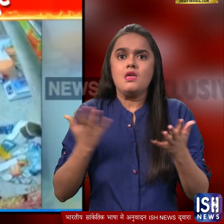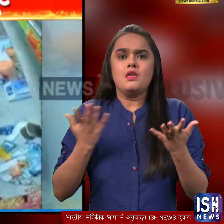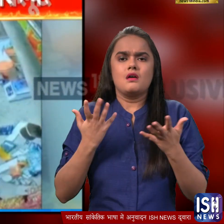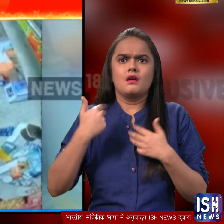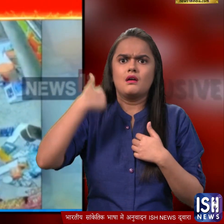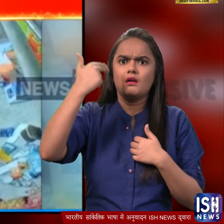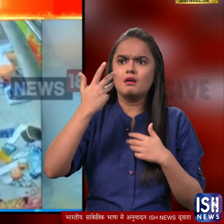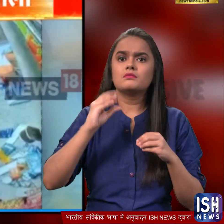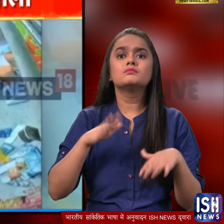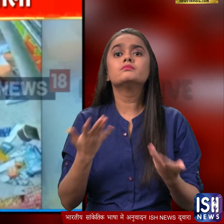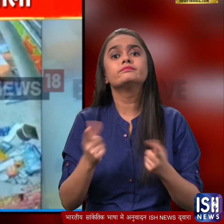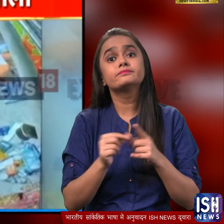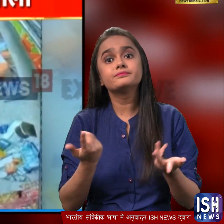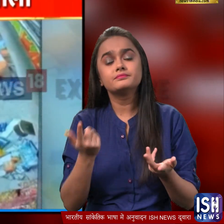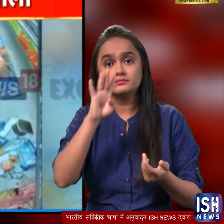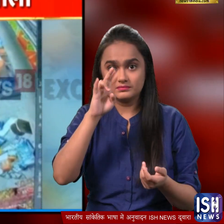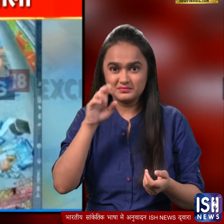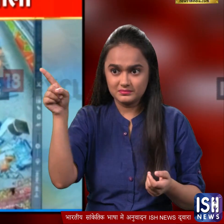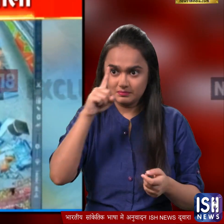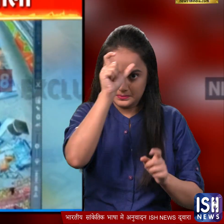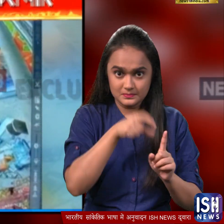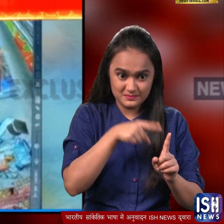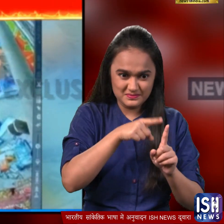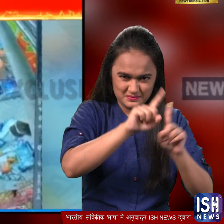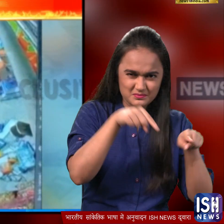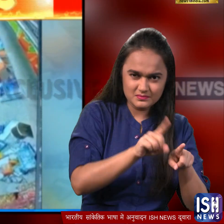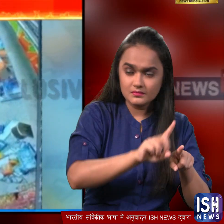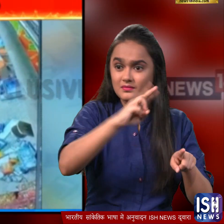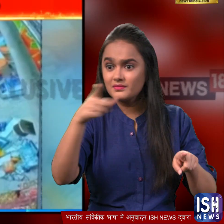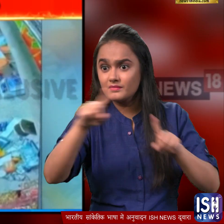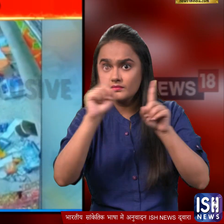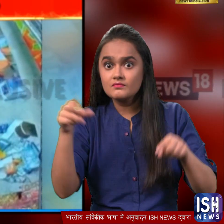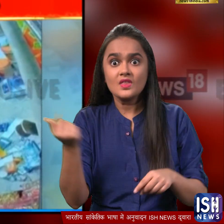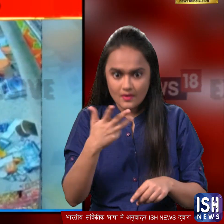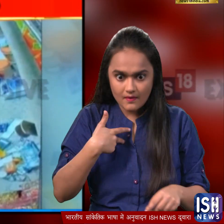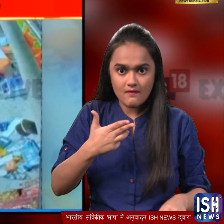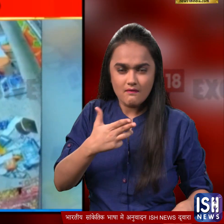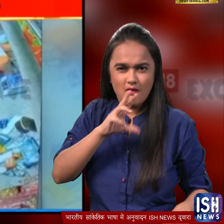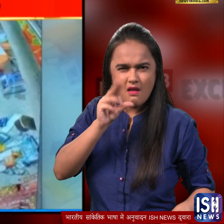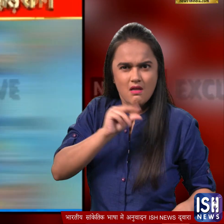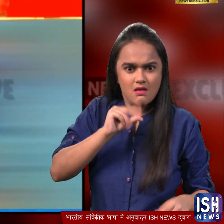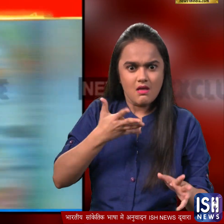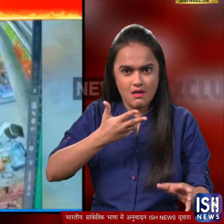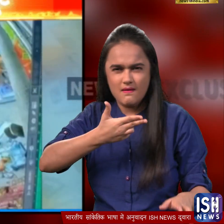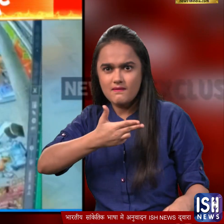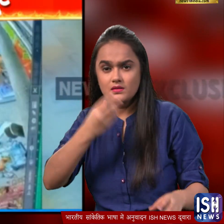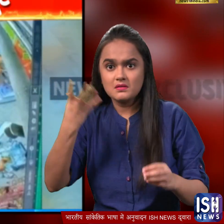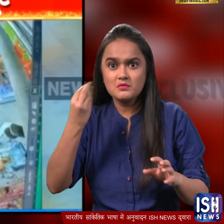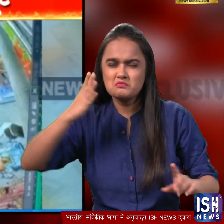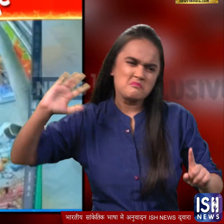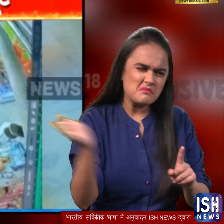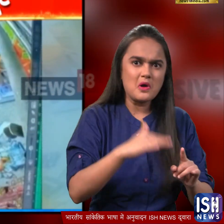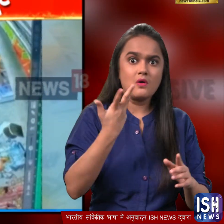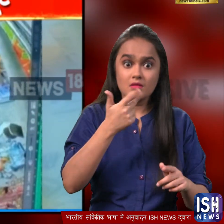देखकर दुकानदार सहम गया। फिर क्या था, एक लुटेरे ने दुकानदार और वहां मौजूद एक और कर्मचारी को धमकाना शुरू कर दिया। वो उन दोनों को